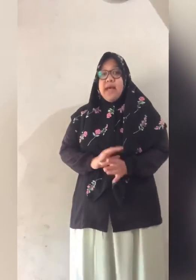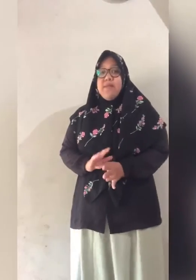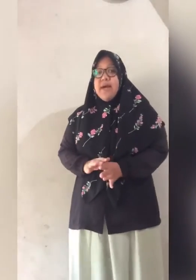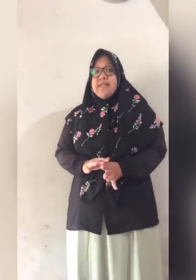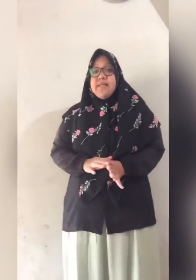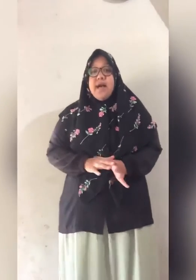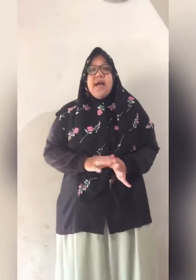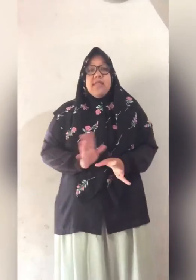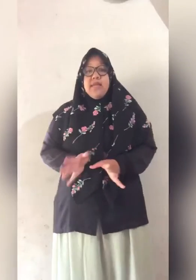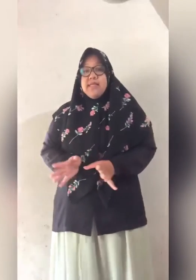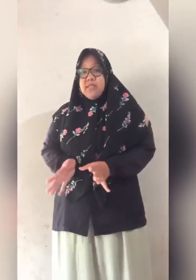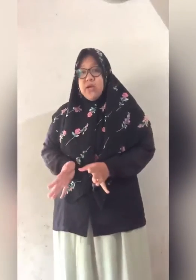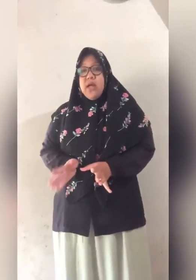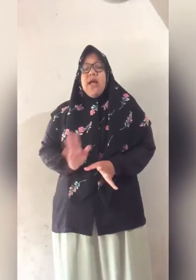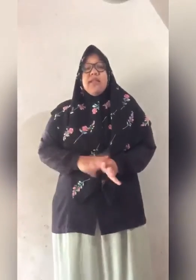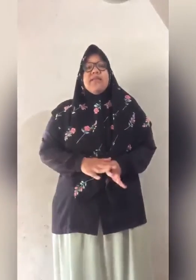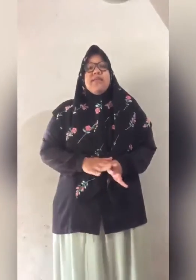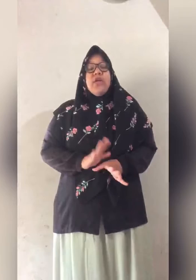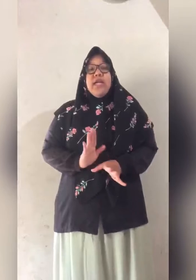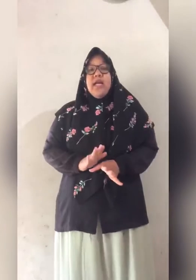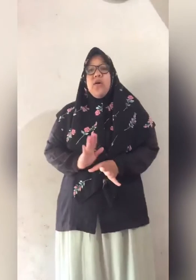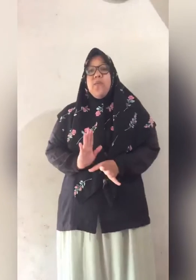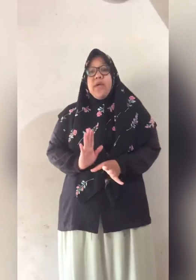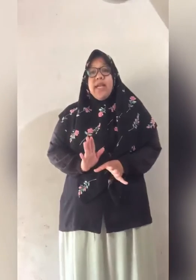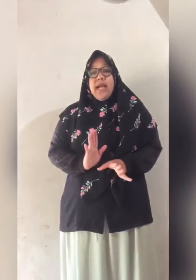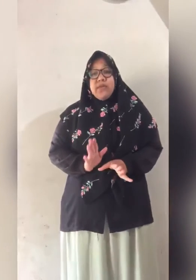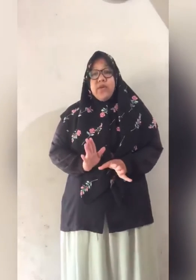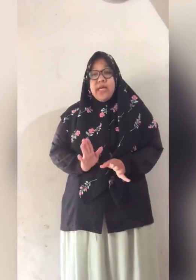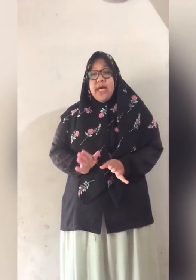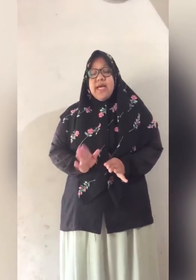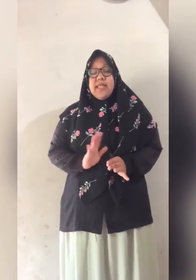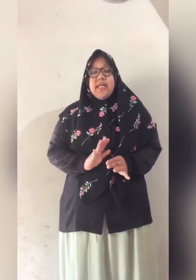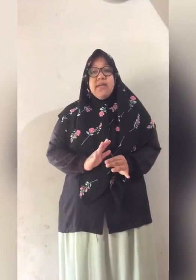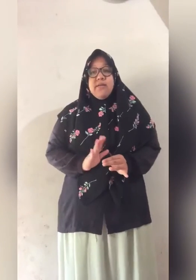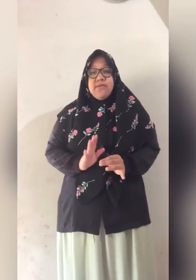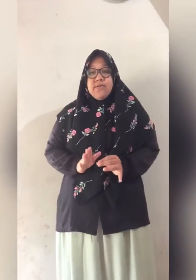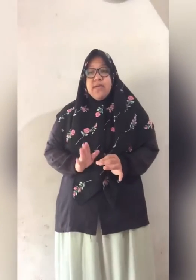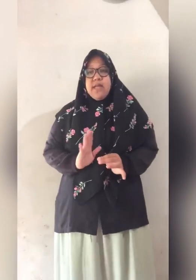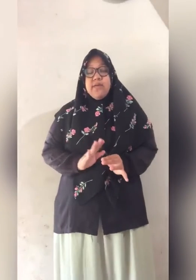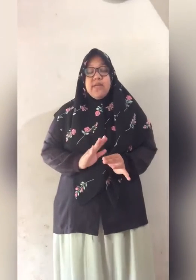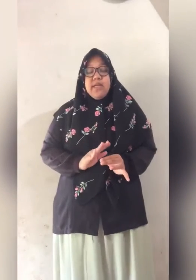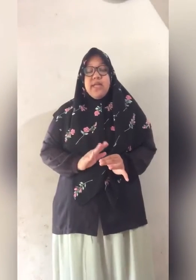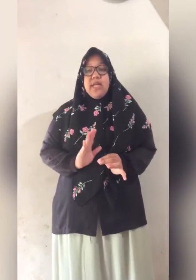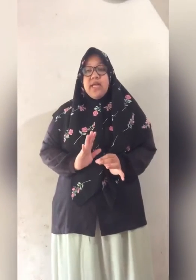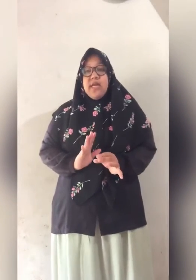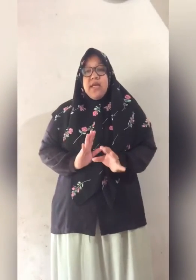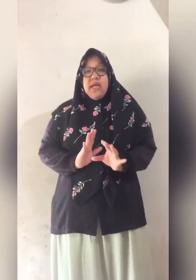membahas tentang transistor. Transistor adalah komponen elektronika yang tersusun atau terdiri dari